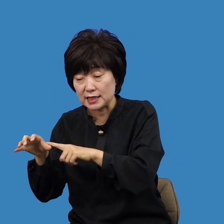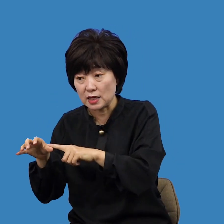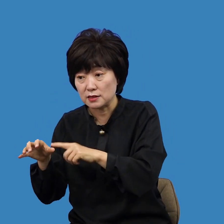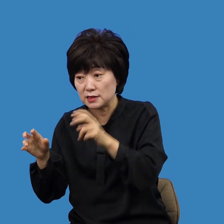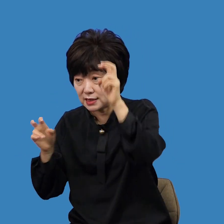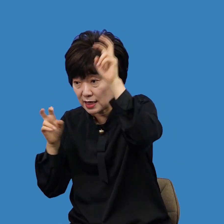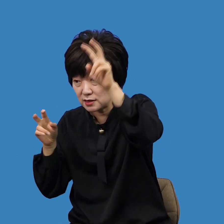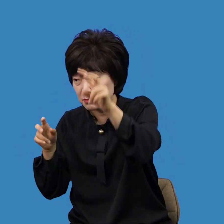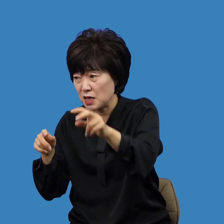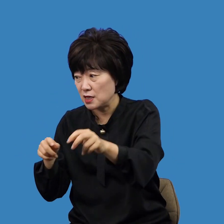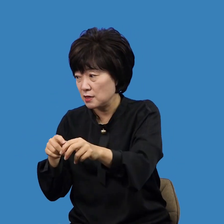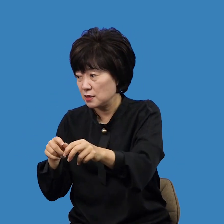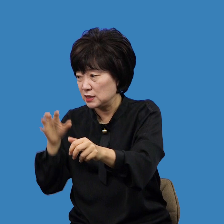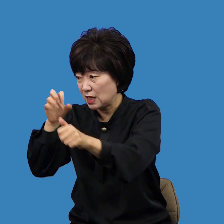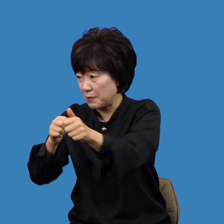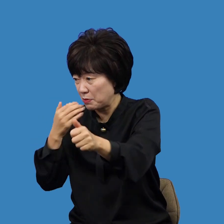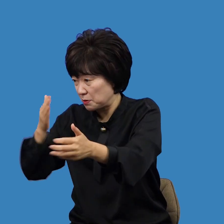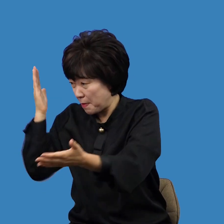안 하셨거든.